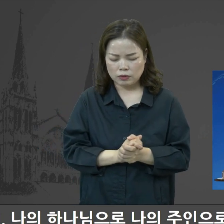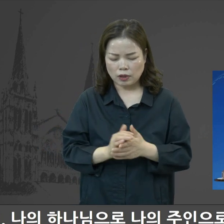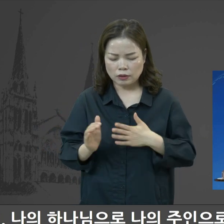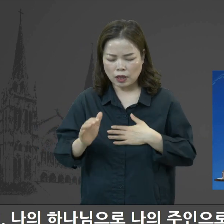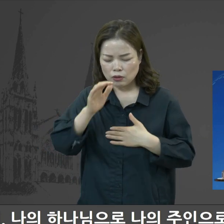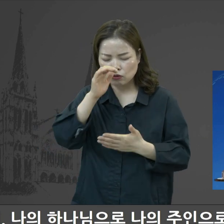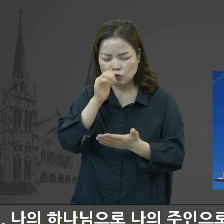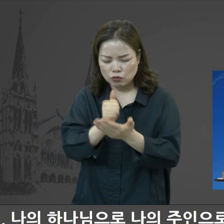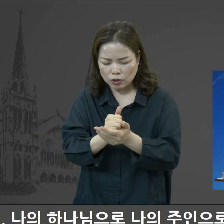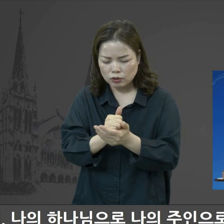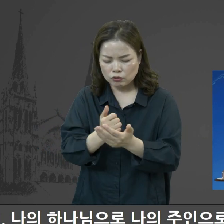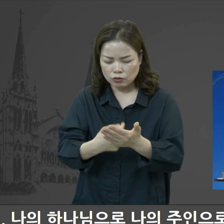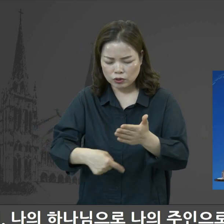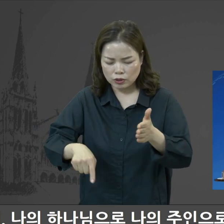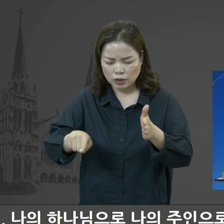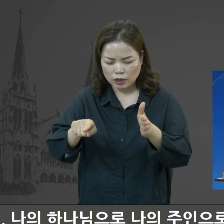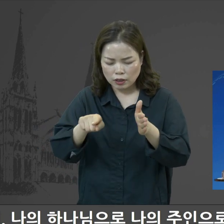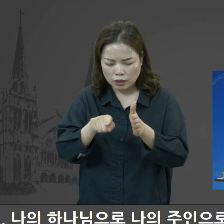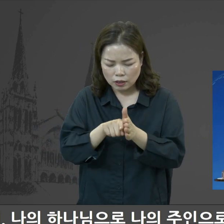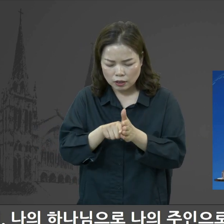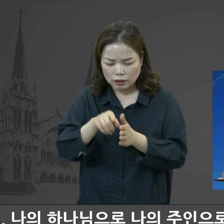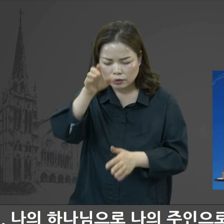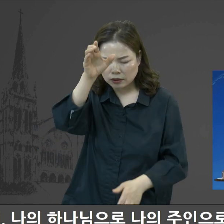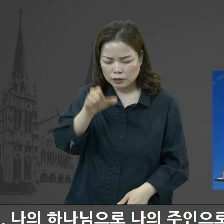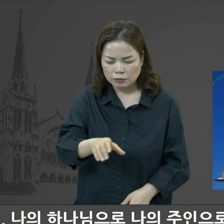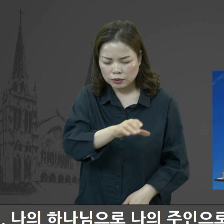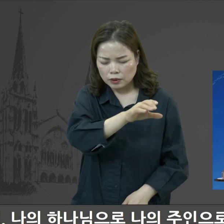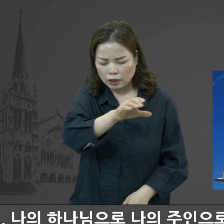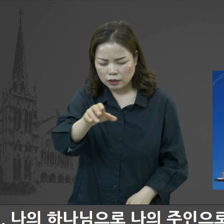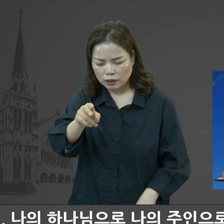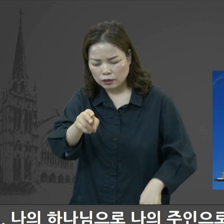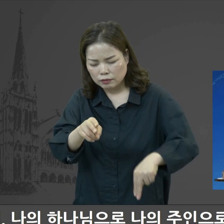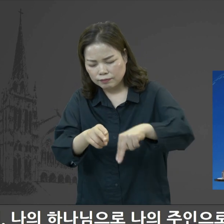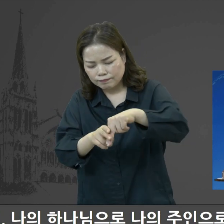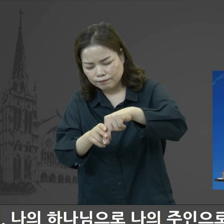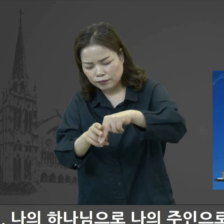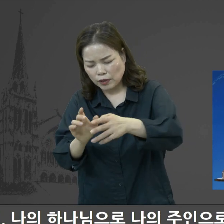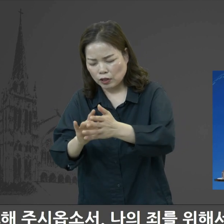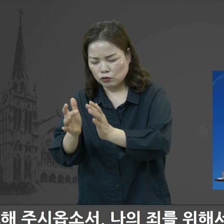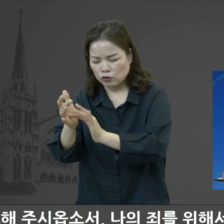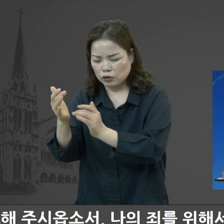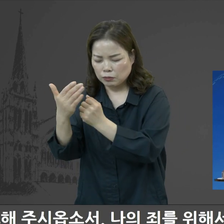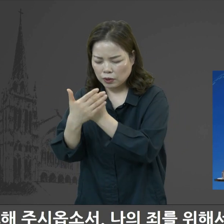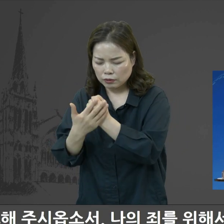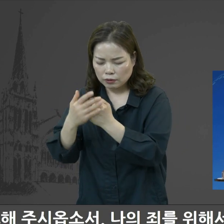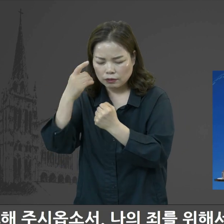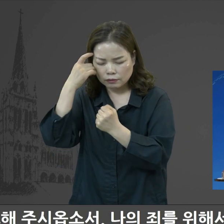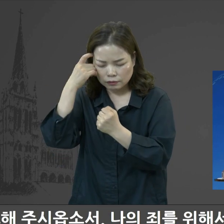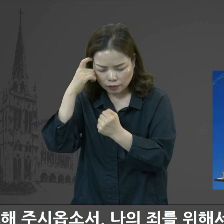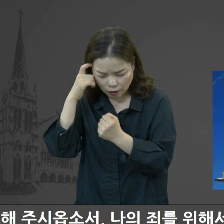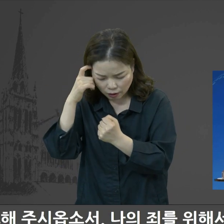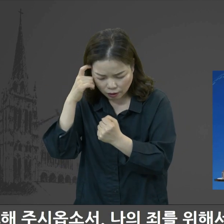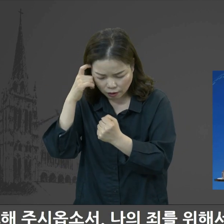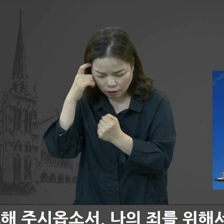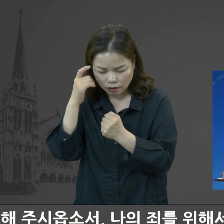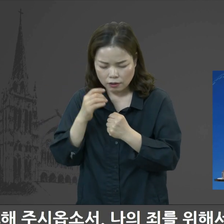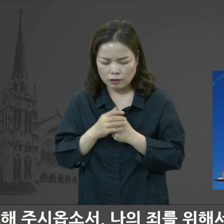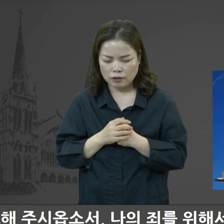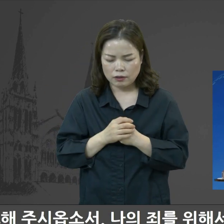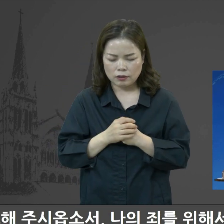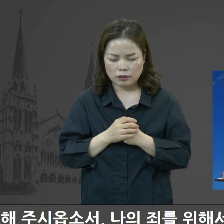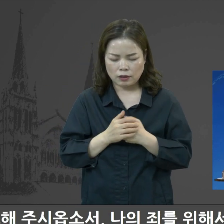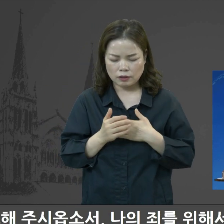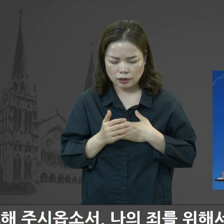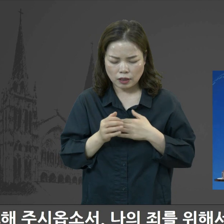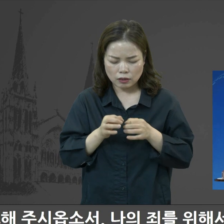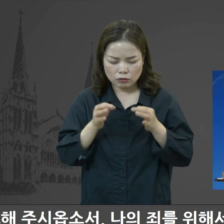나의 죄를 위해서 십자가에 죽어주신 예수님의 은혜를 생각하면서